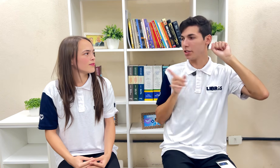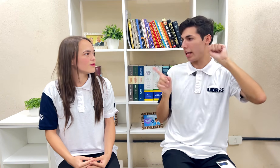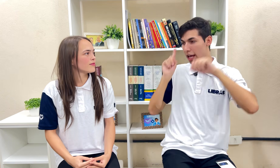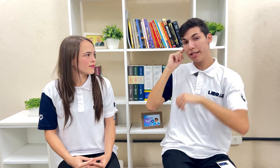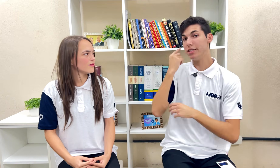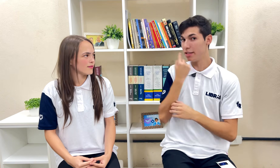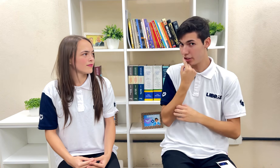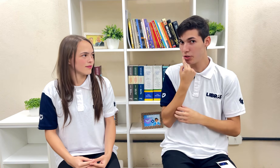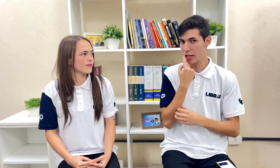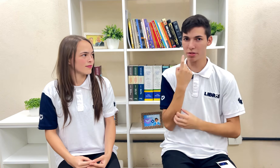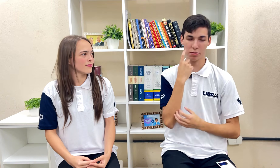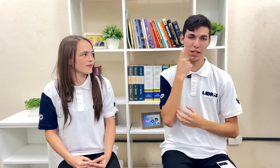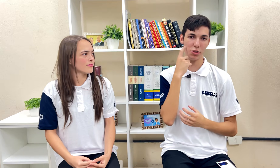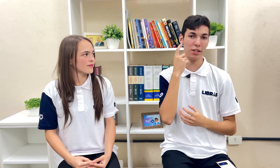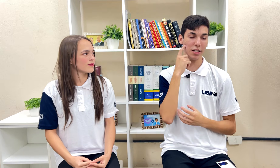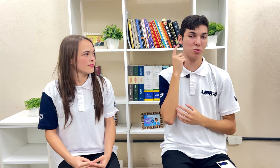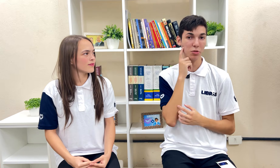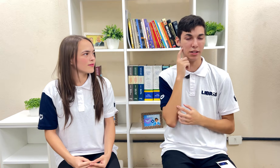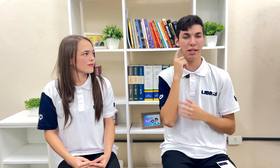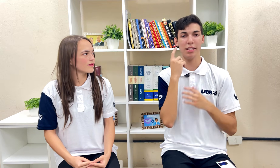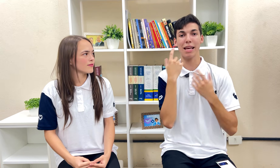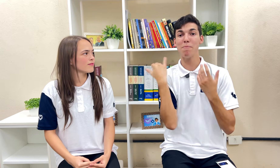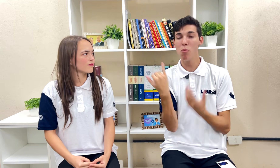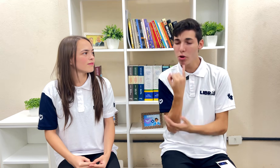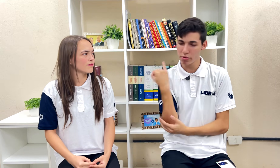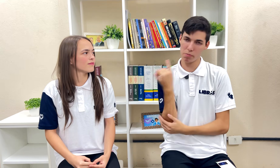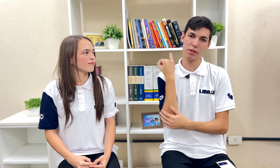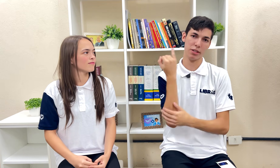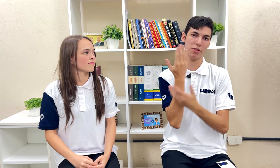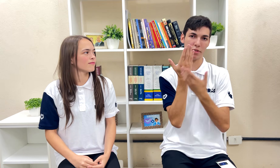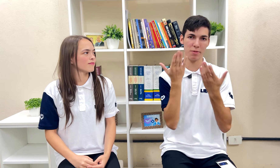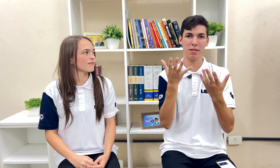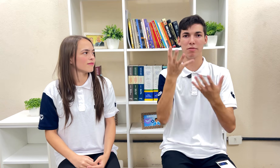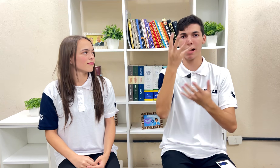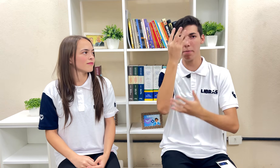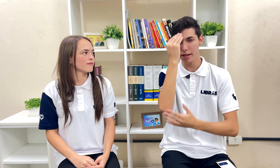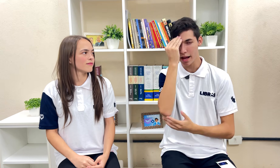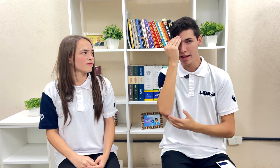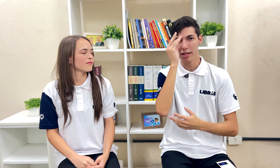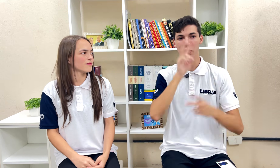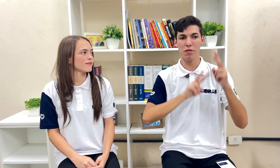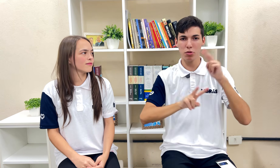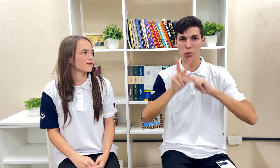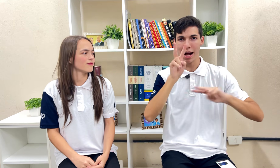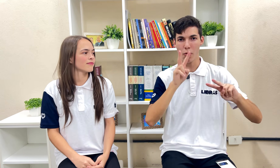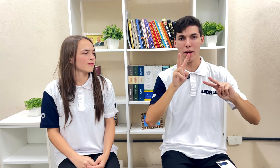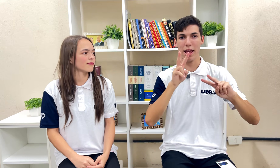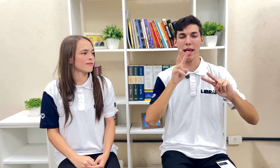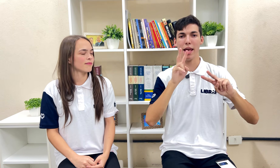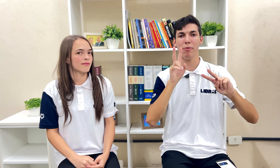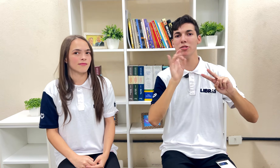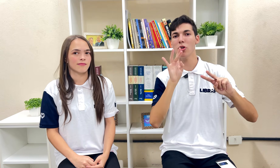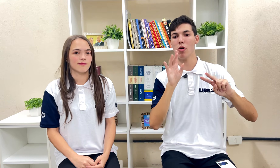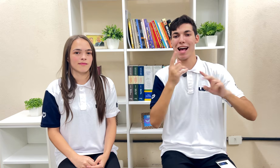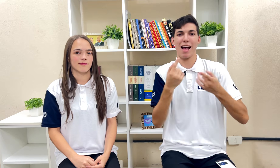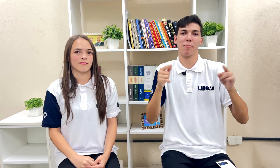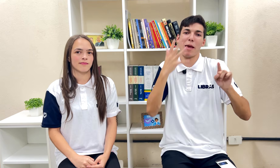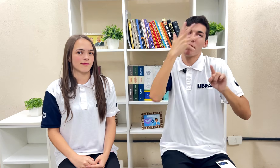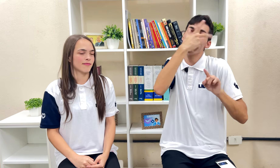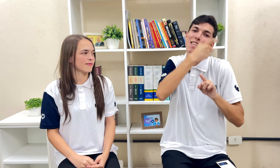é da Júlia, que é surda, que é muito importante, que vocês precisam captar que o visual não é só porque é